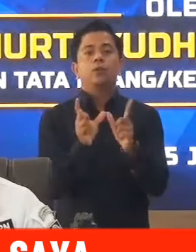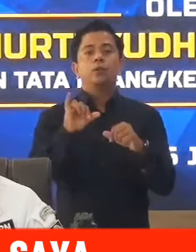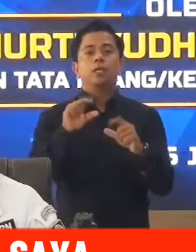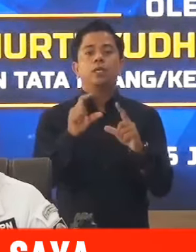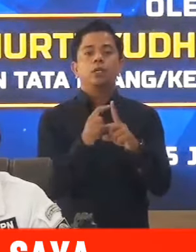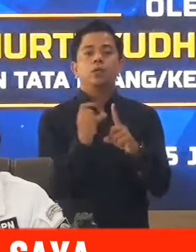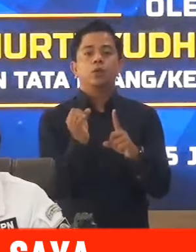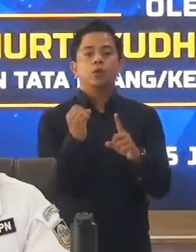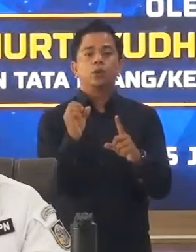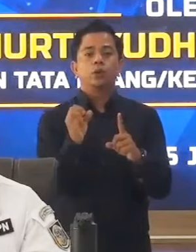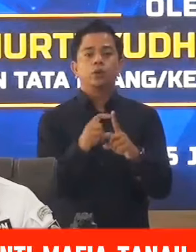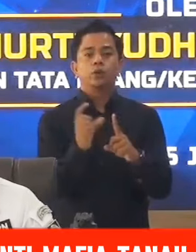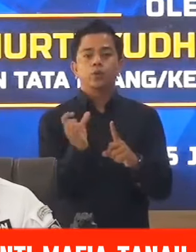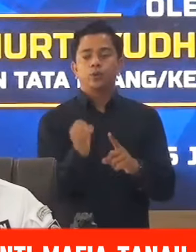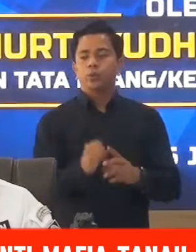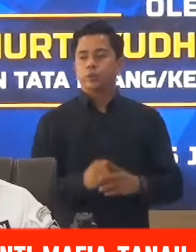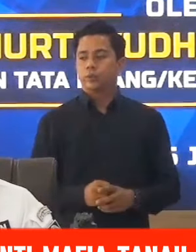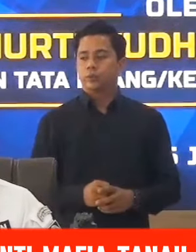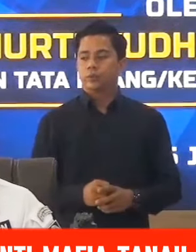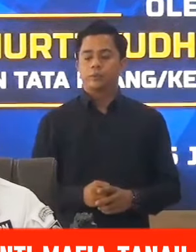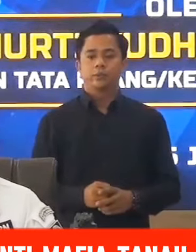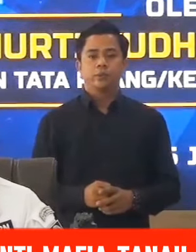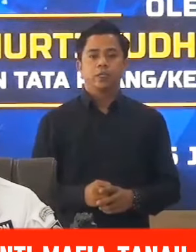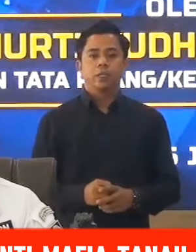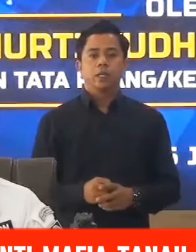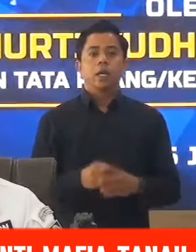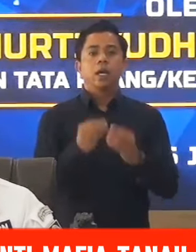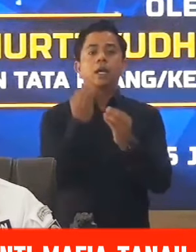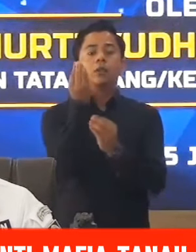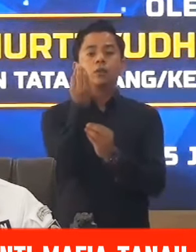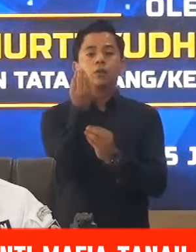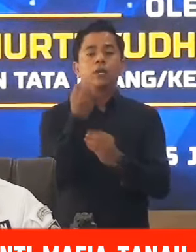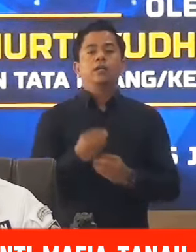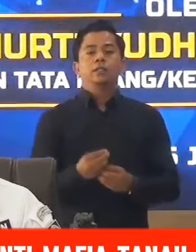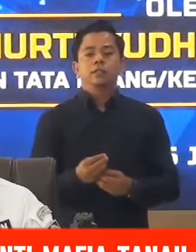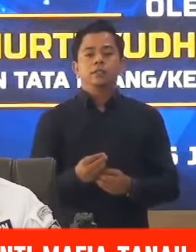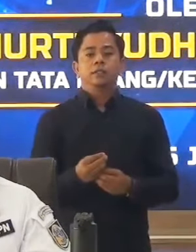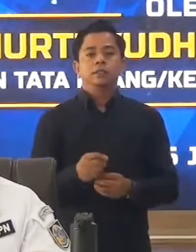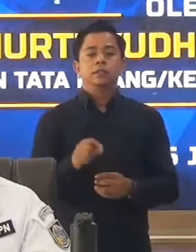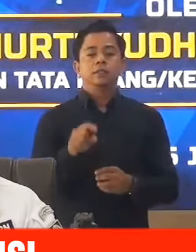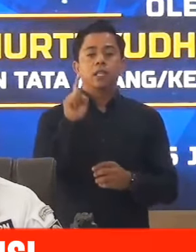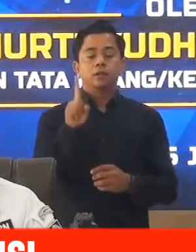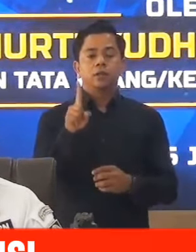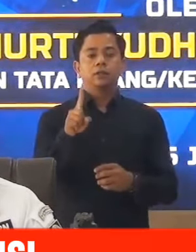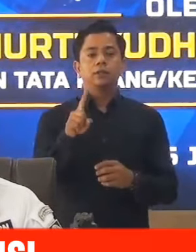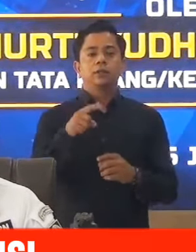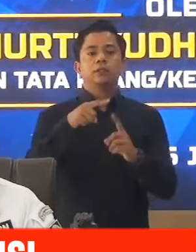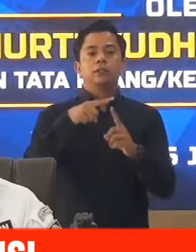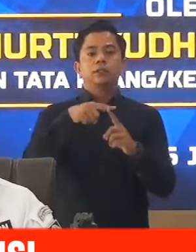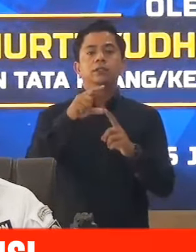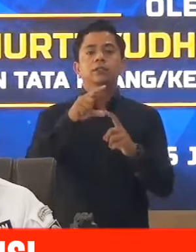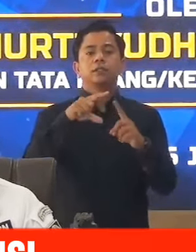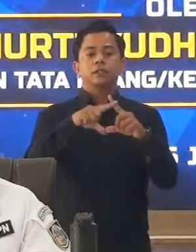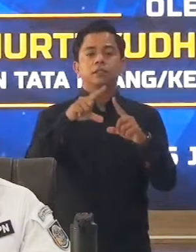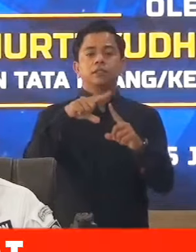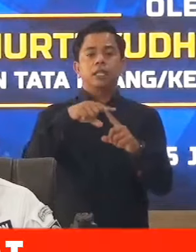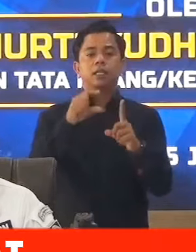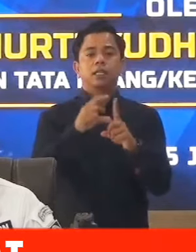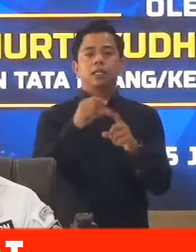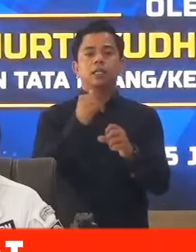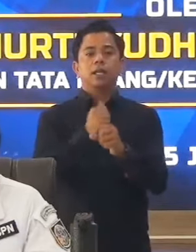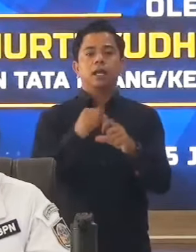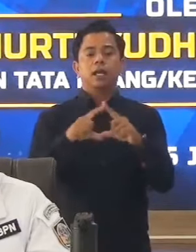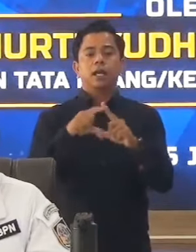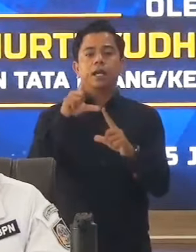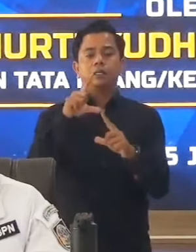Sebelah kanan saya adalah Ketua Satuan Tugas Anti Mafia Tanah, Brigjen Polisi Arief